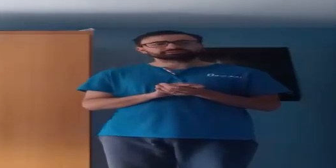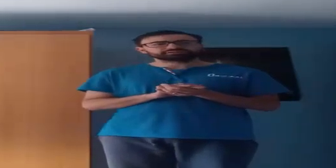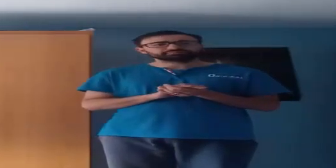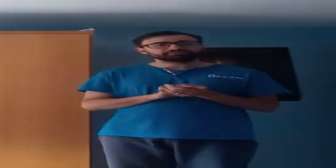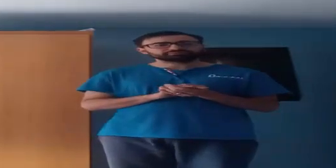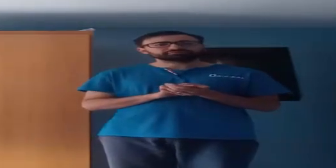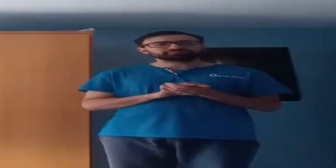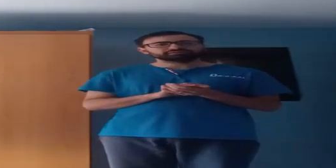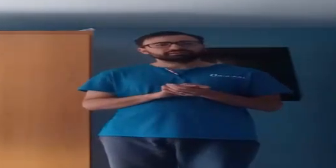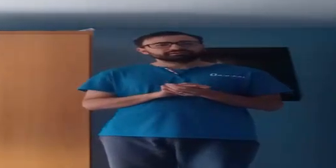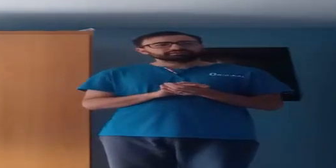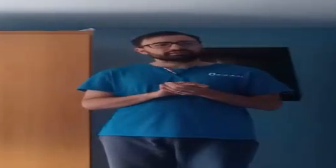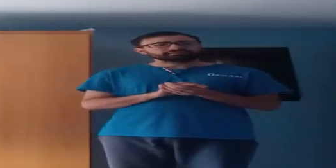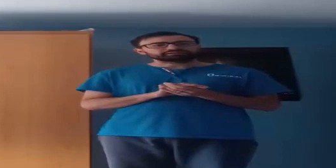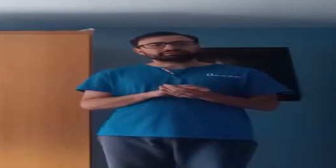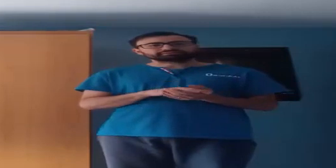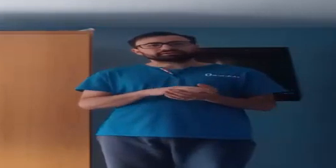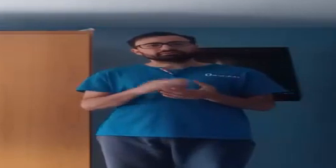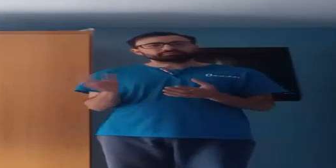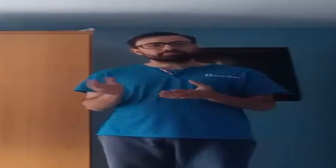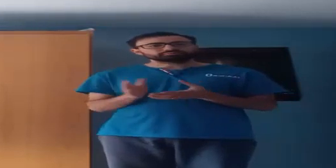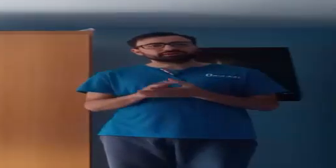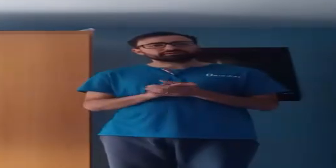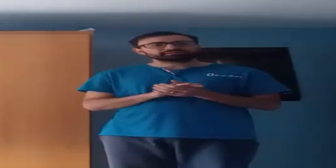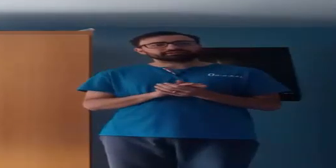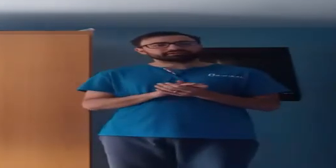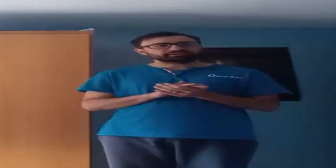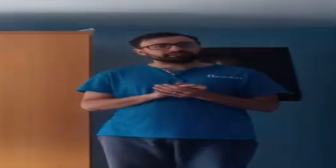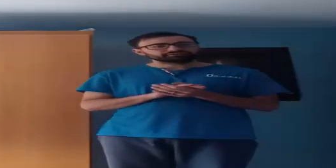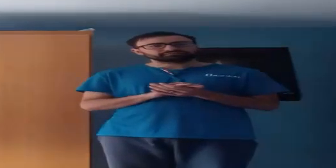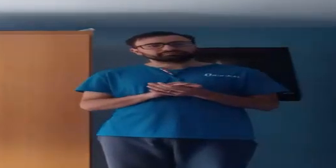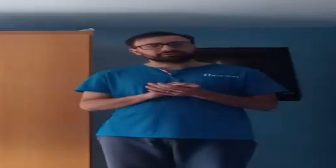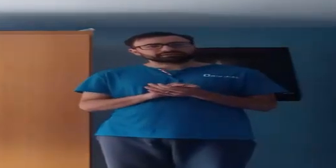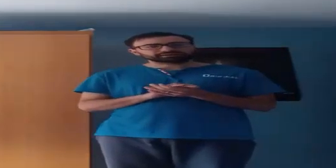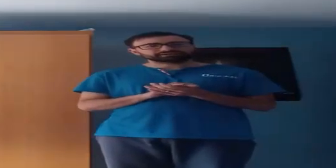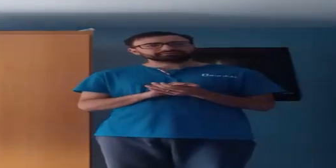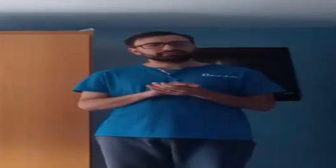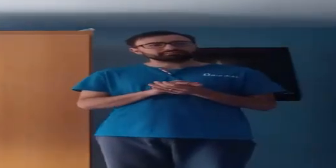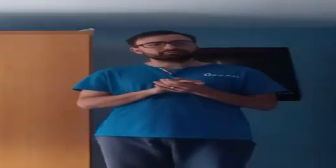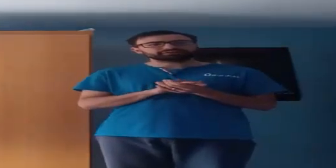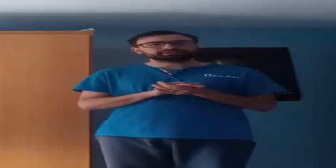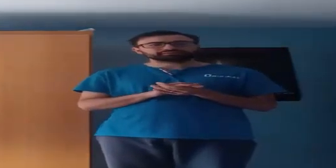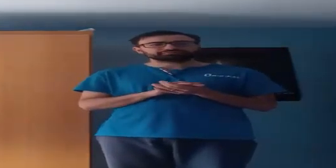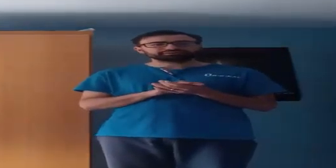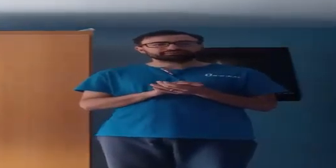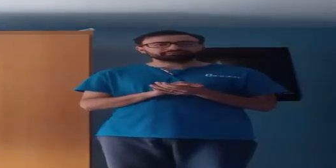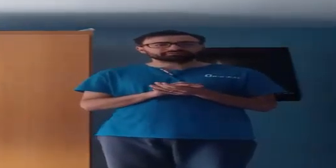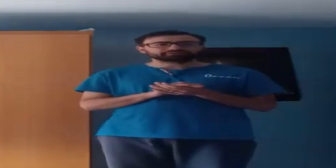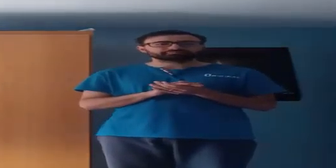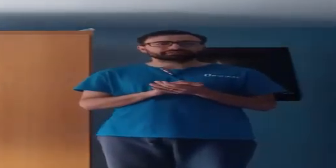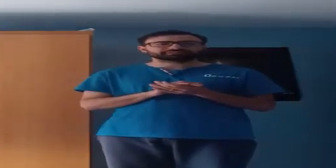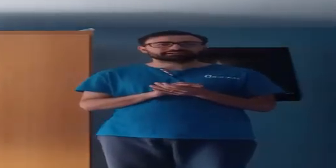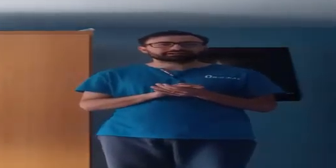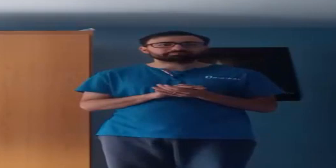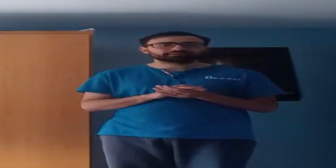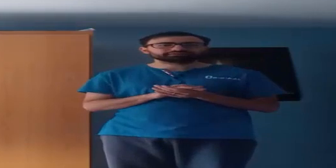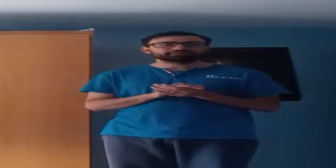del viento, que lanzara una hambruna y que la gente muriera de frío, que pasaran hambre,